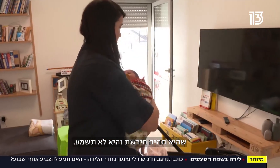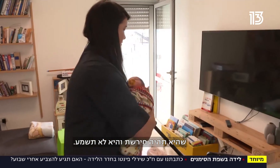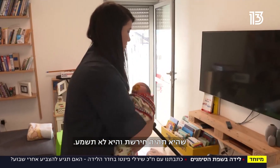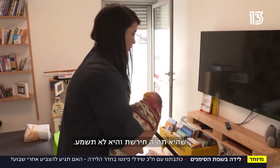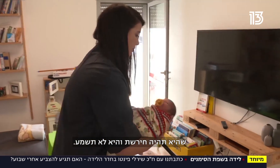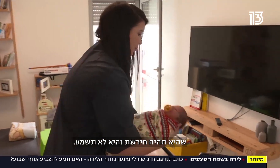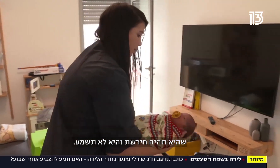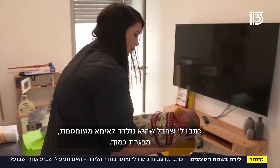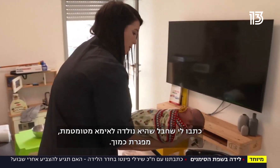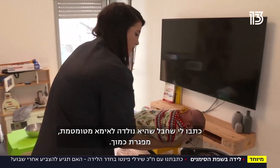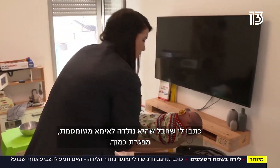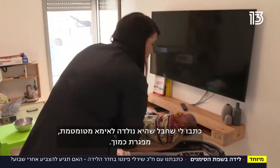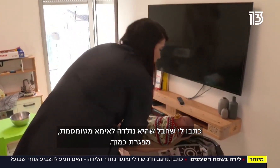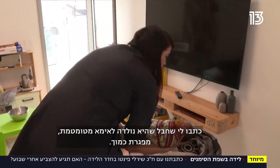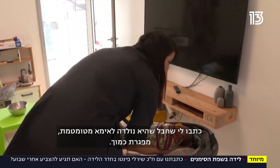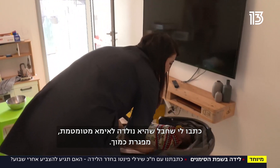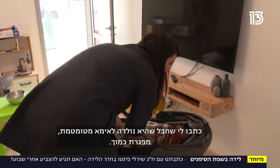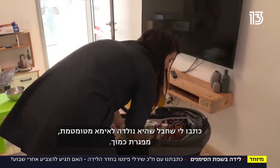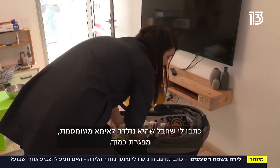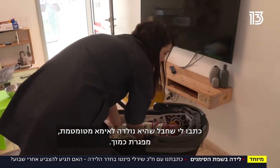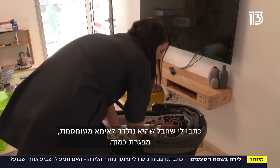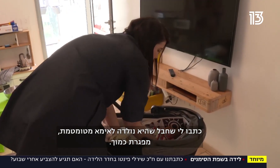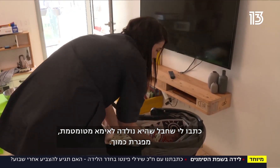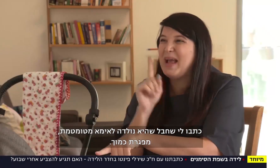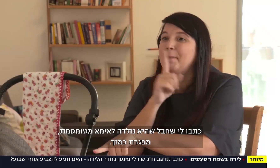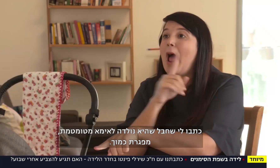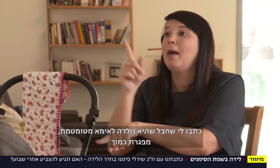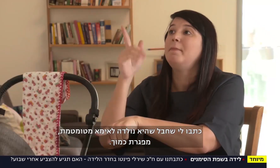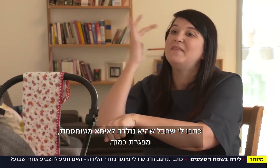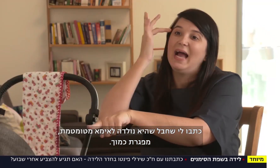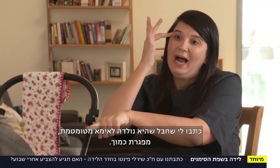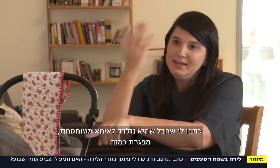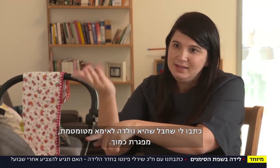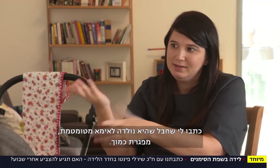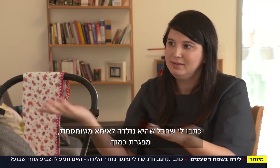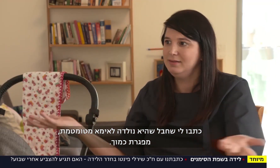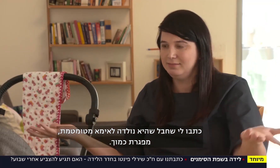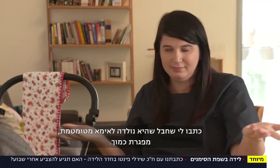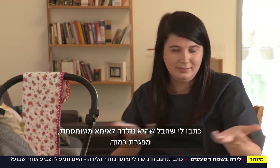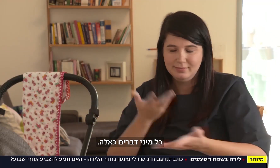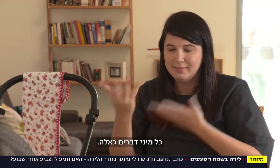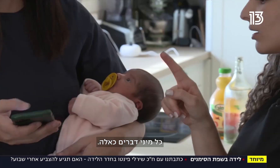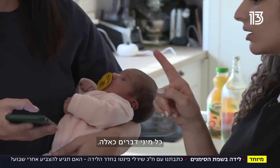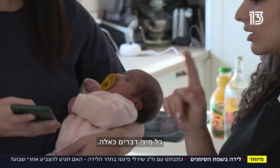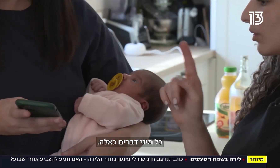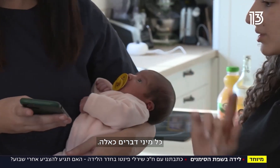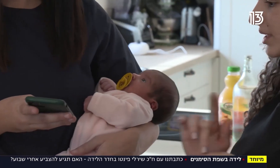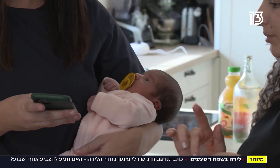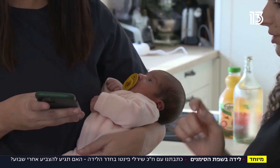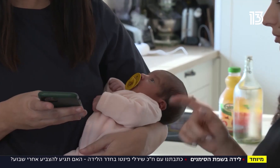תשמע. כתבו לי שחבל שהיא נולדה לאימא מטומטמת, מפגרת כמוך, כל מיני דברים כאלה.